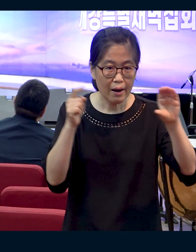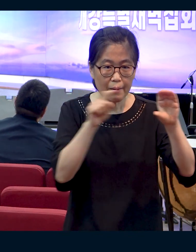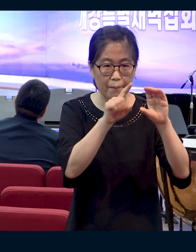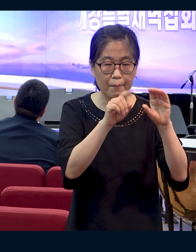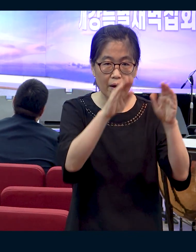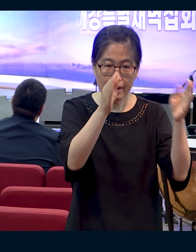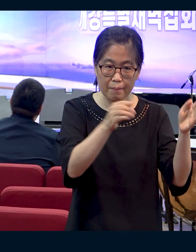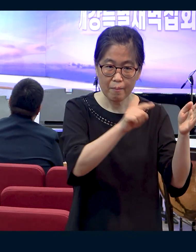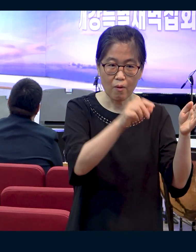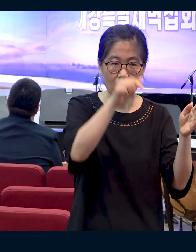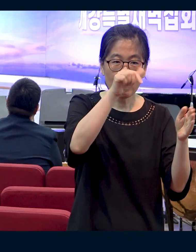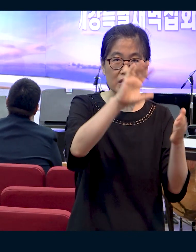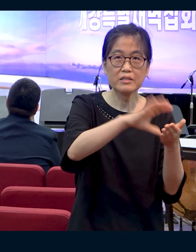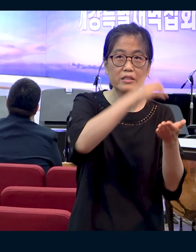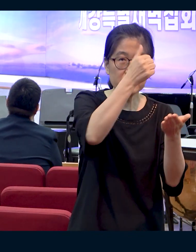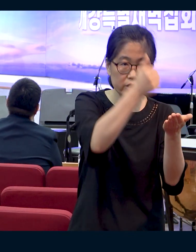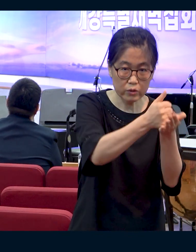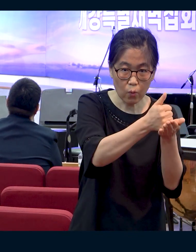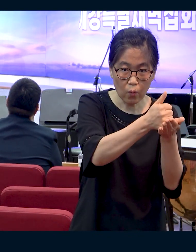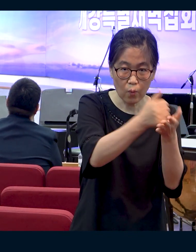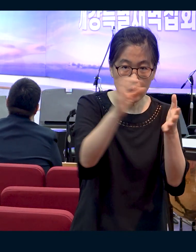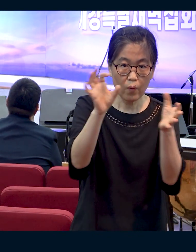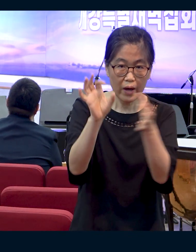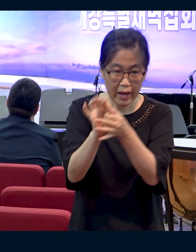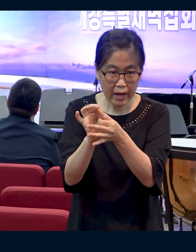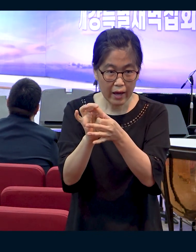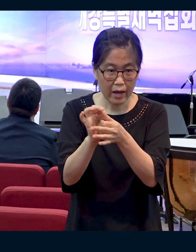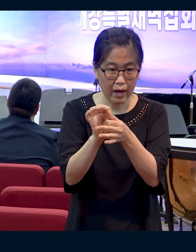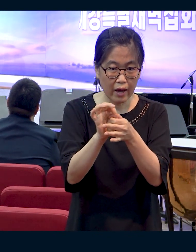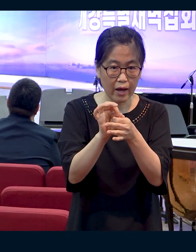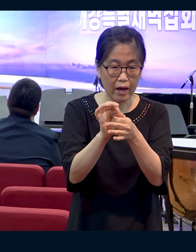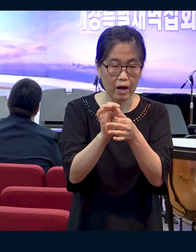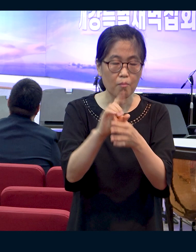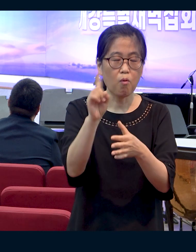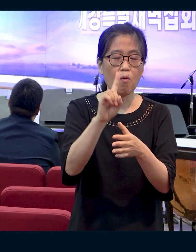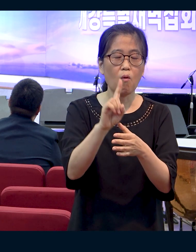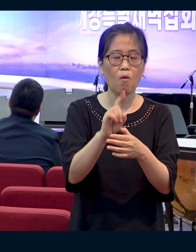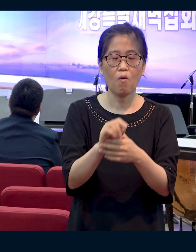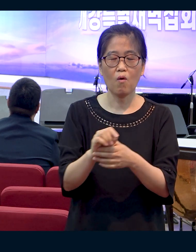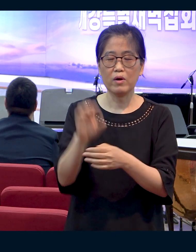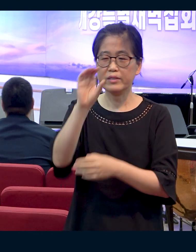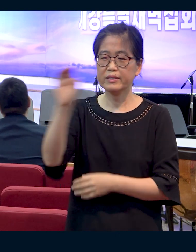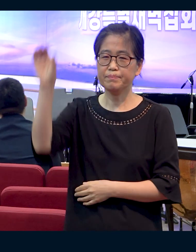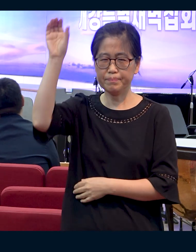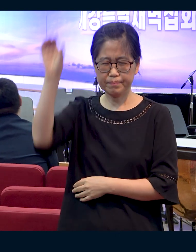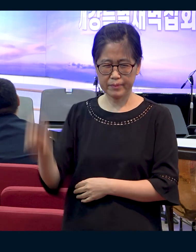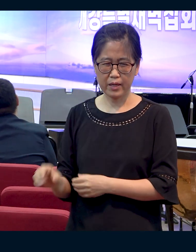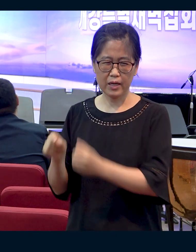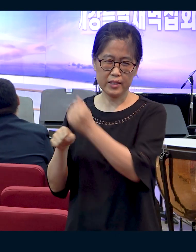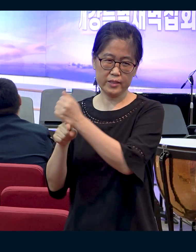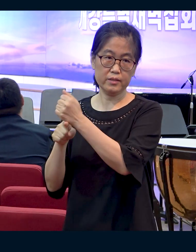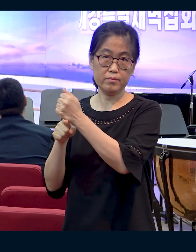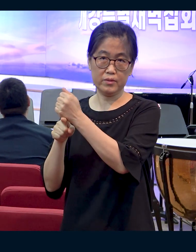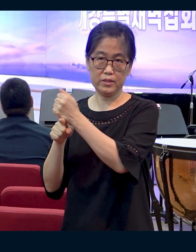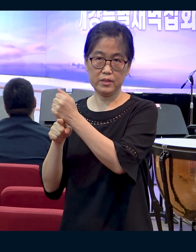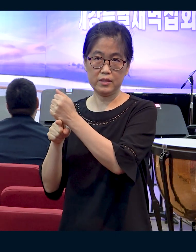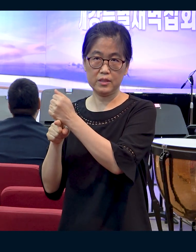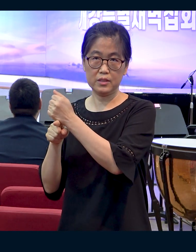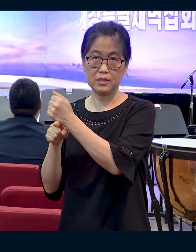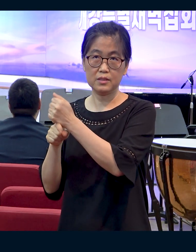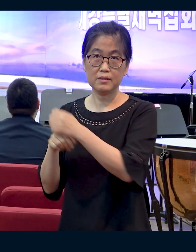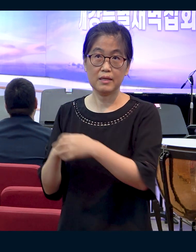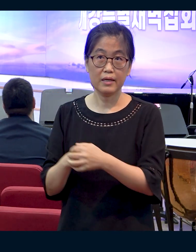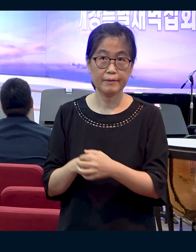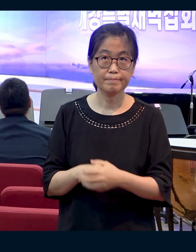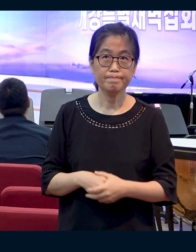썼을까? 이것은 바로 십자가를 말하는 겁니다. 원수된 것을 소멸하고 화목케